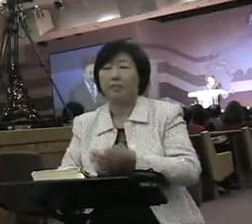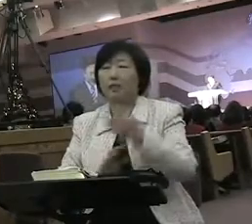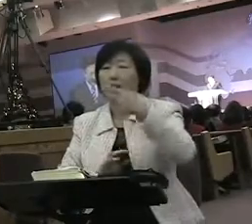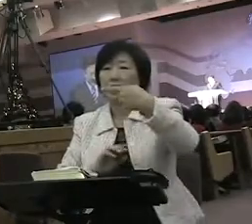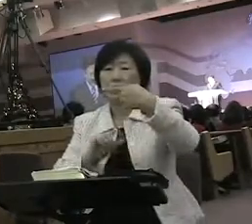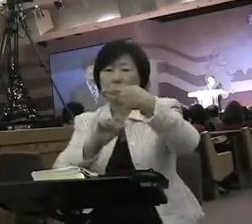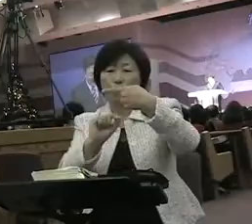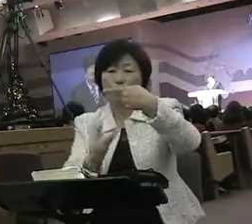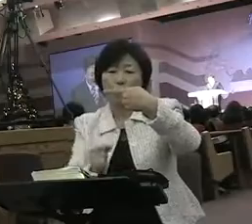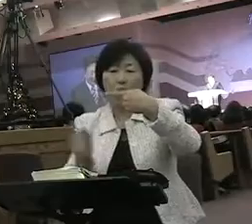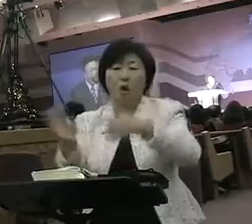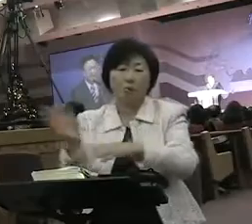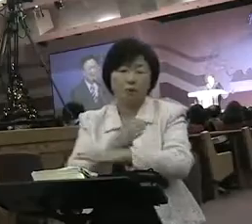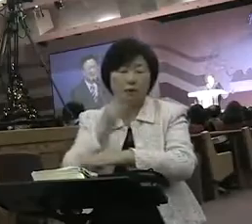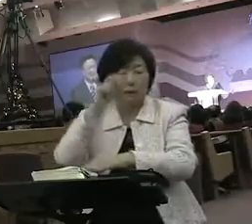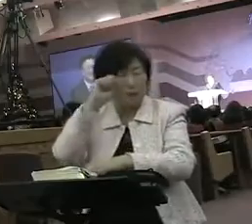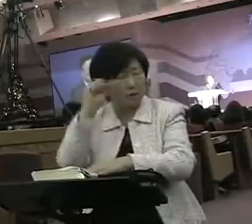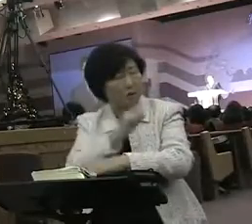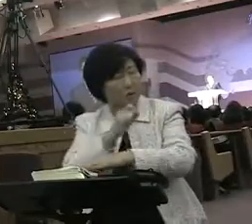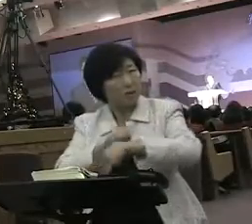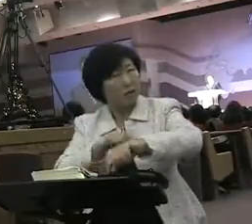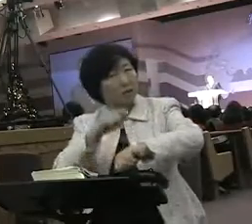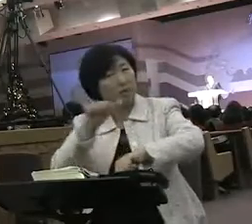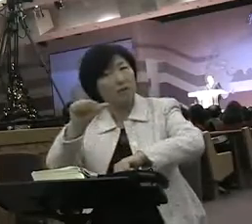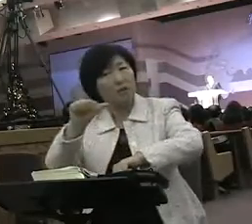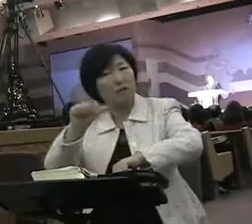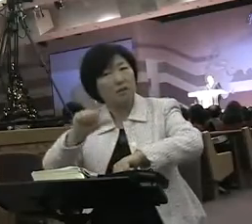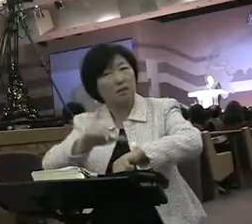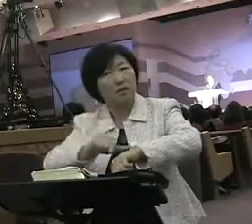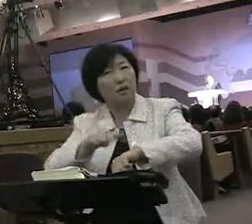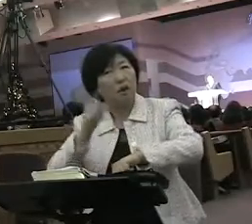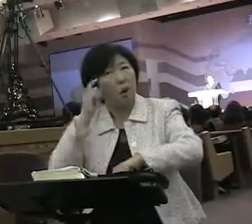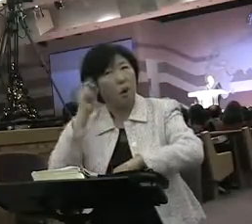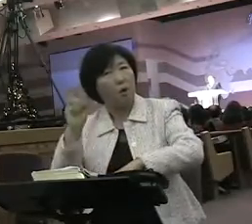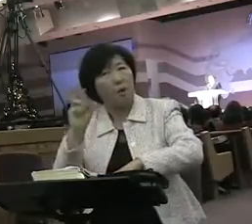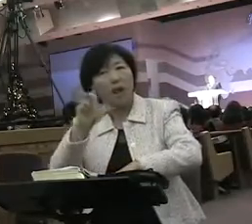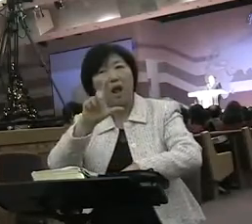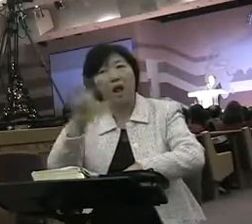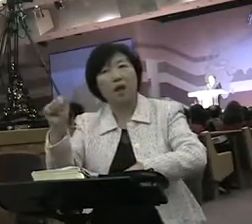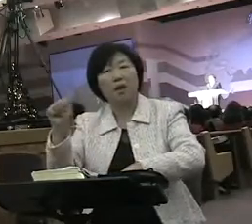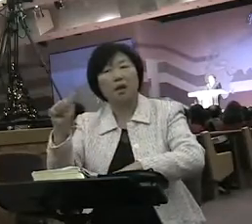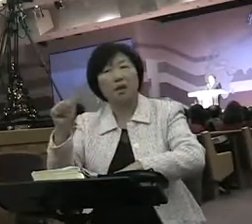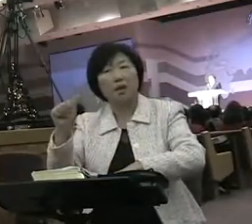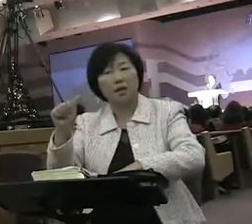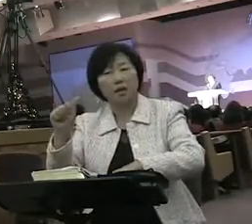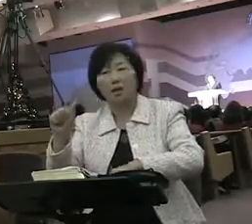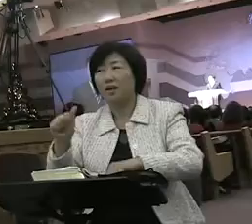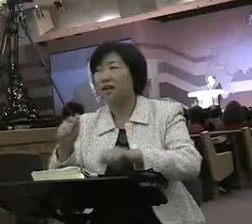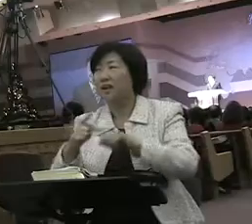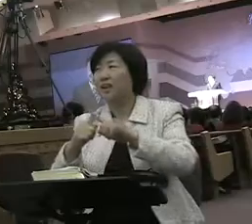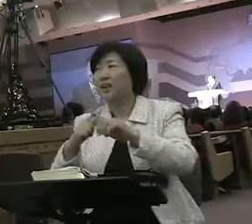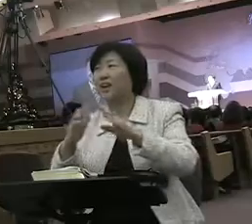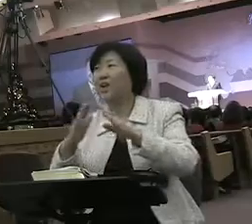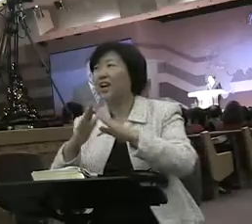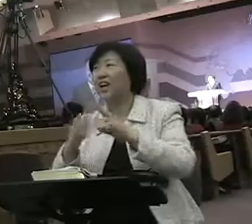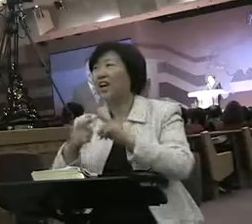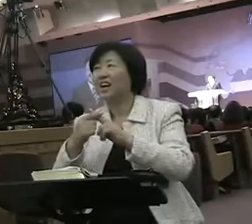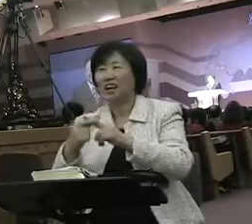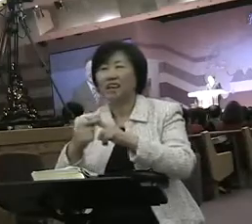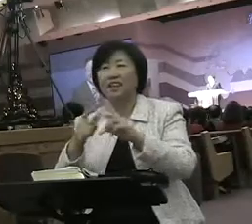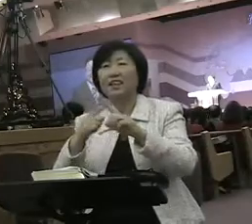1월 1일부터 저희가 새벽 5시입니다. 혹시 LA에 직장생활 하시는 분들은 같은 교회입니다. 주저하지